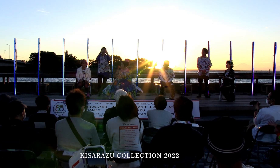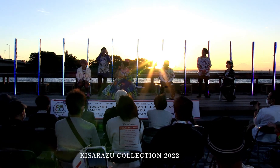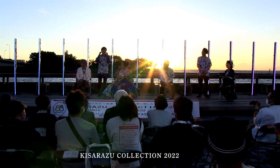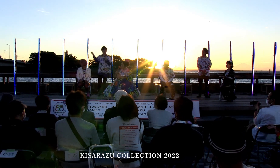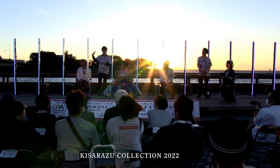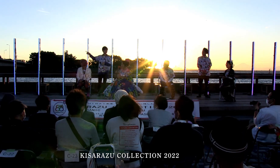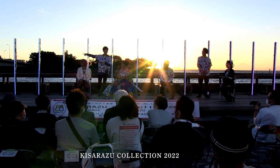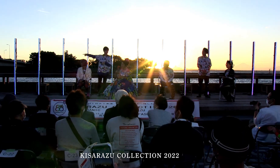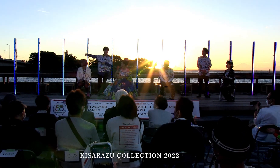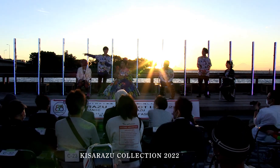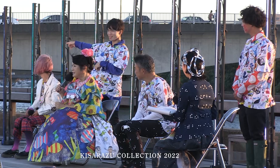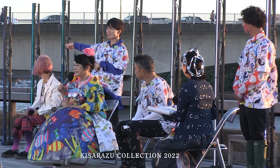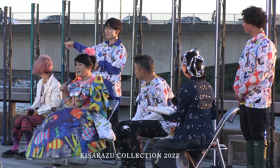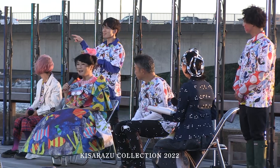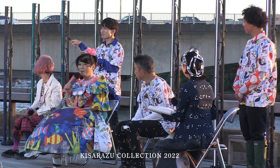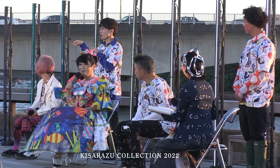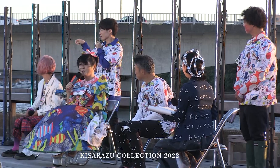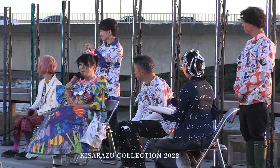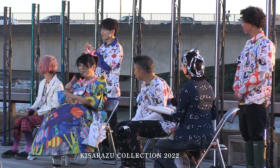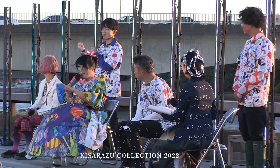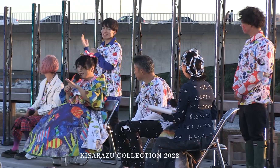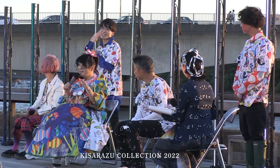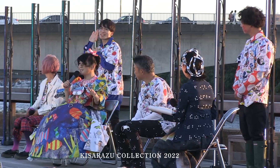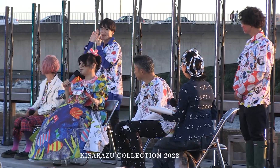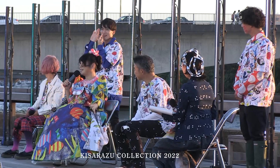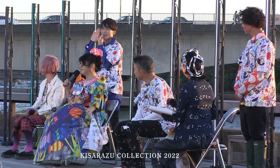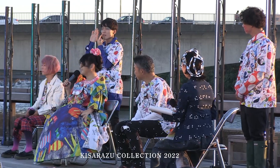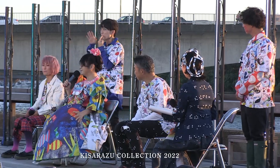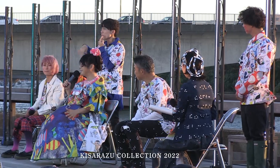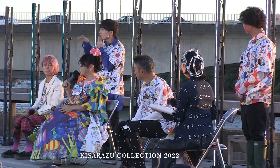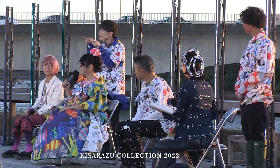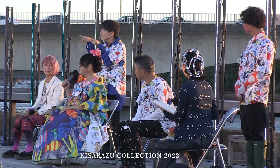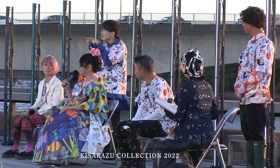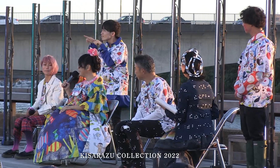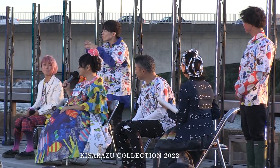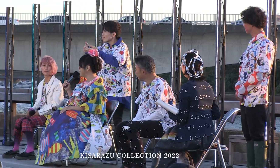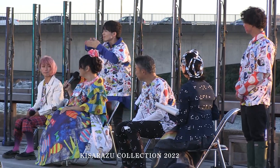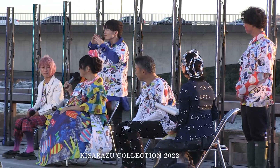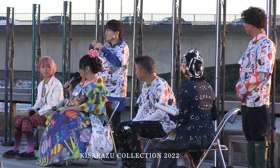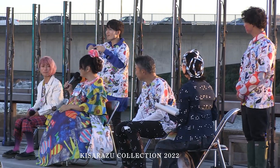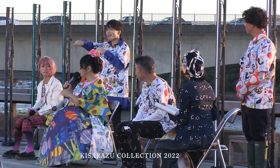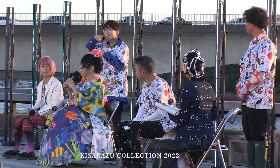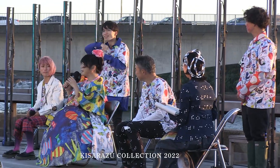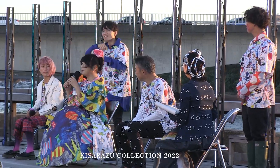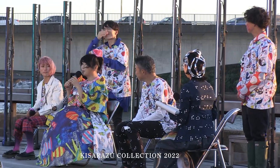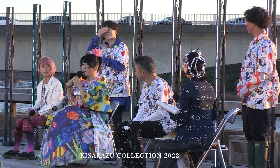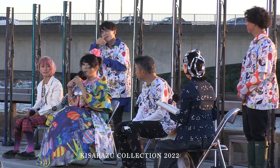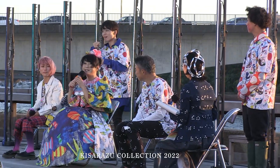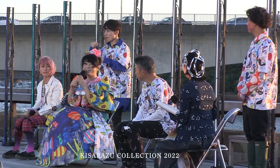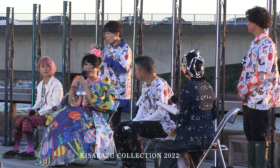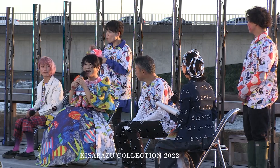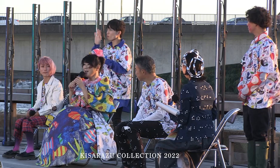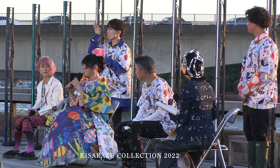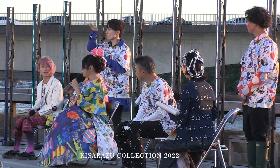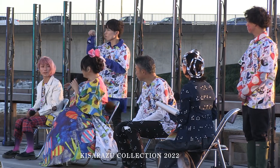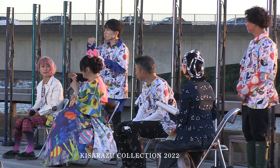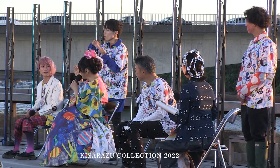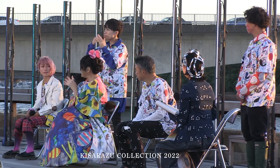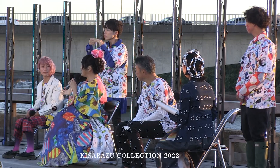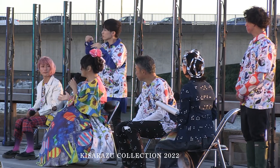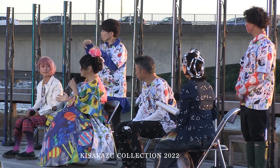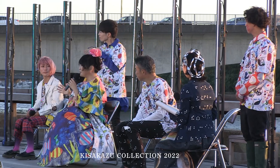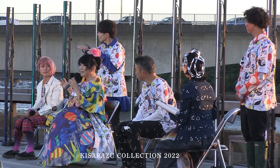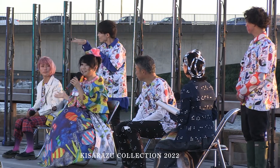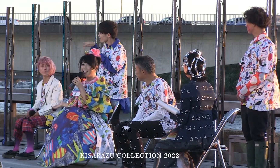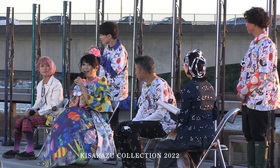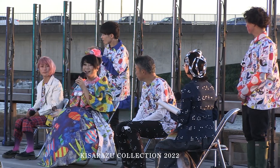ね、みんなそばで言ってて、なんか本当みんなで一緒になって作り上げてるんだなって、これからもこの街は、このみ